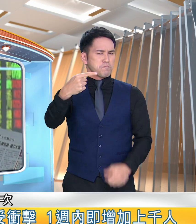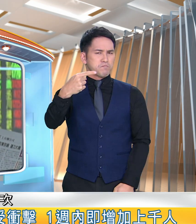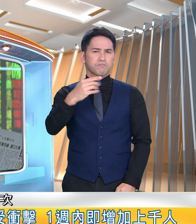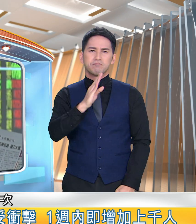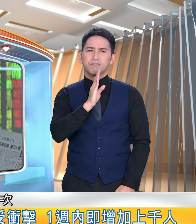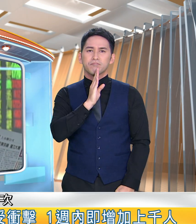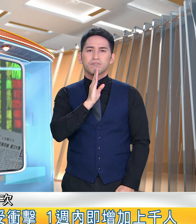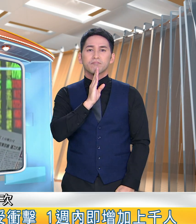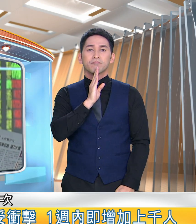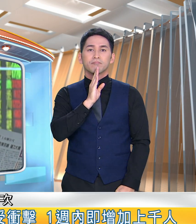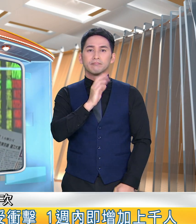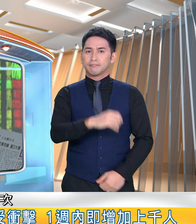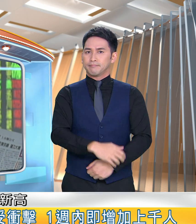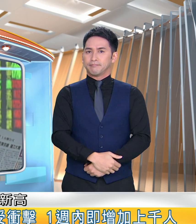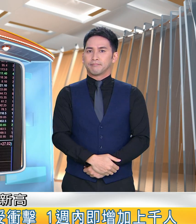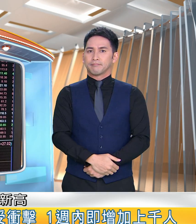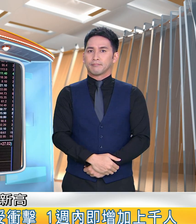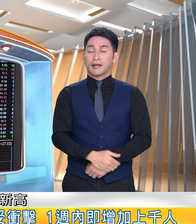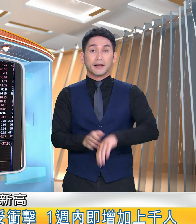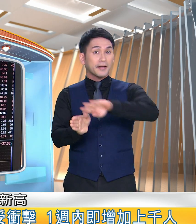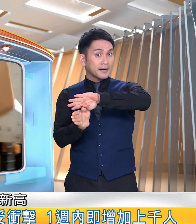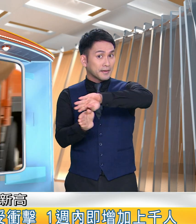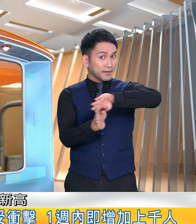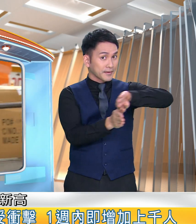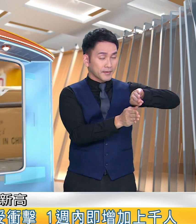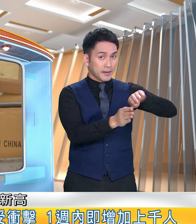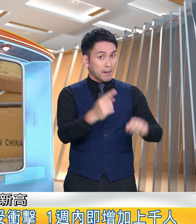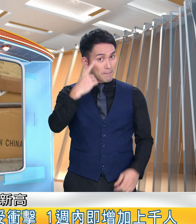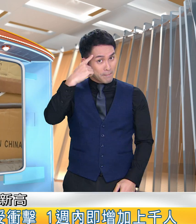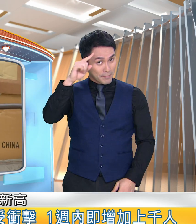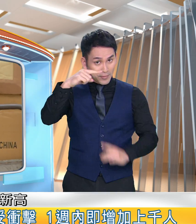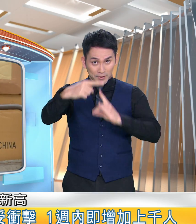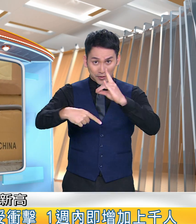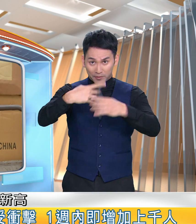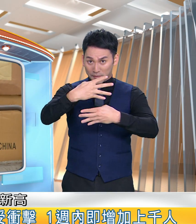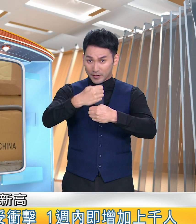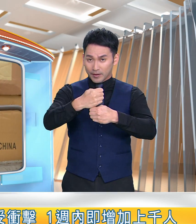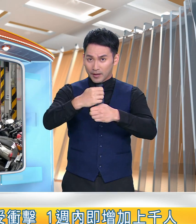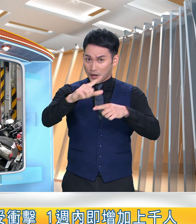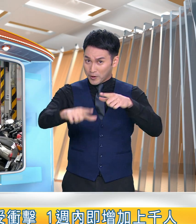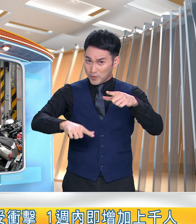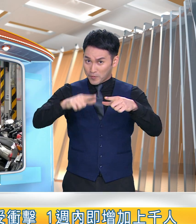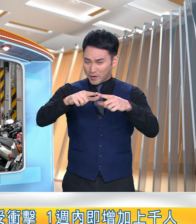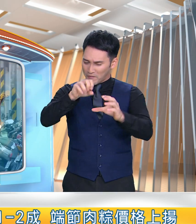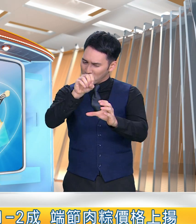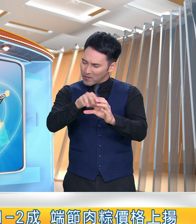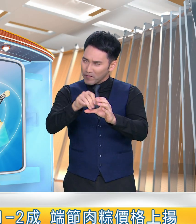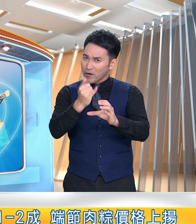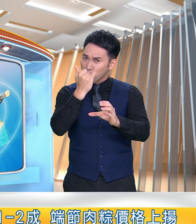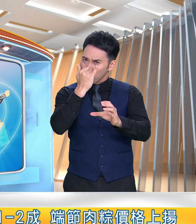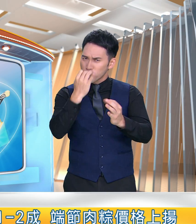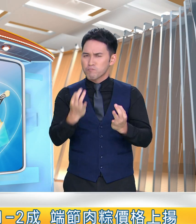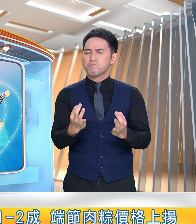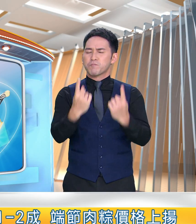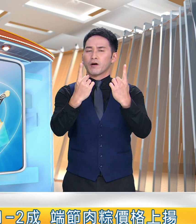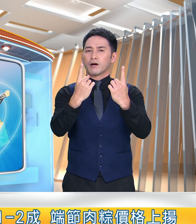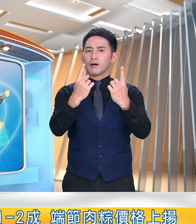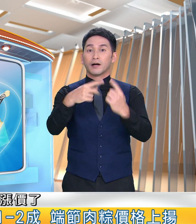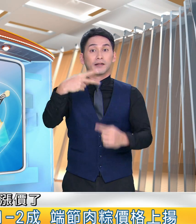一次，人数也创下今年新高。另外来看到端午节即将到来，包粽子的